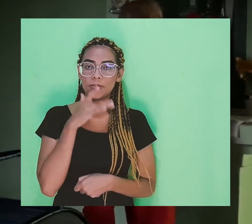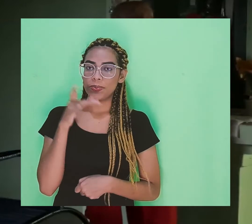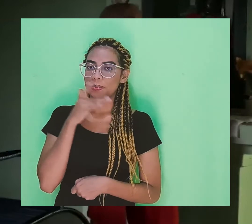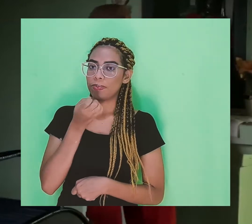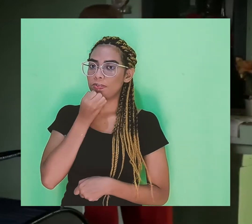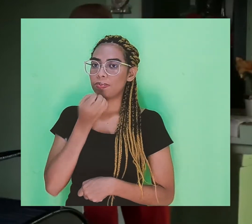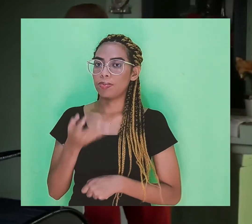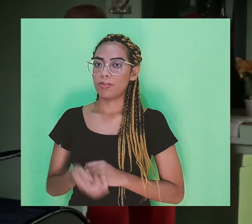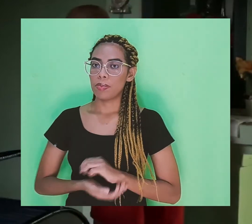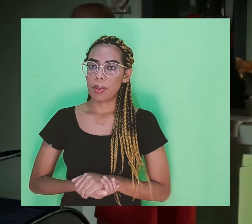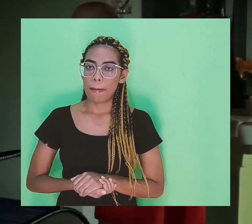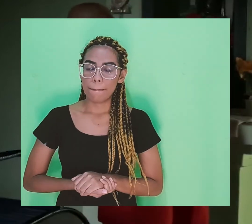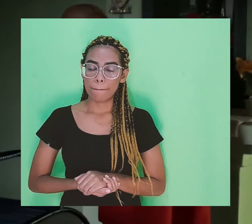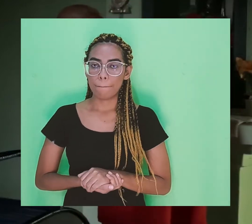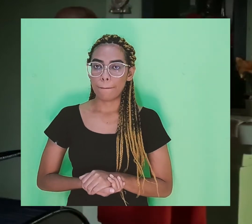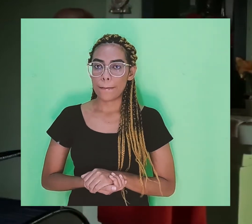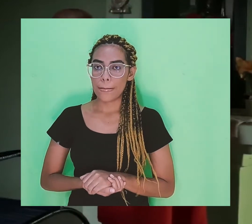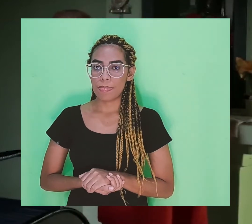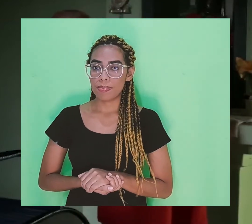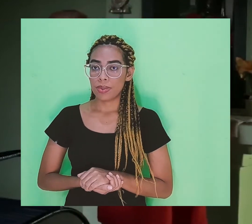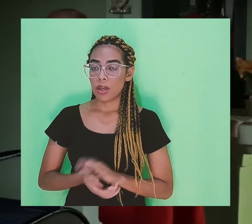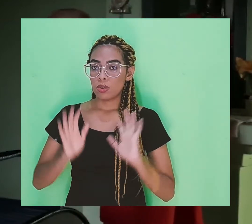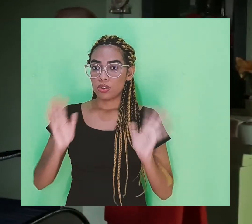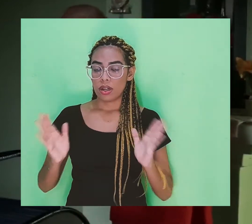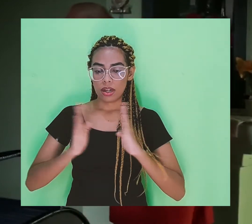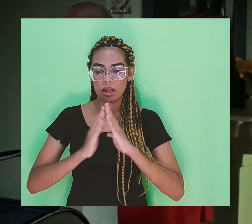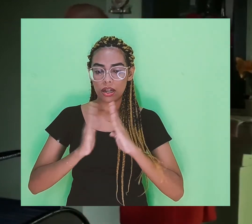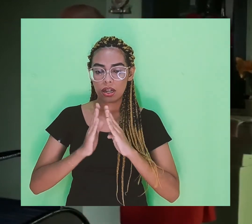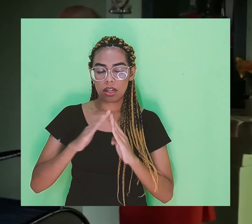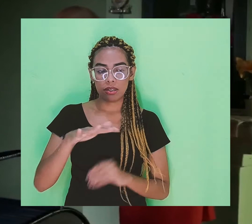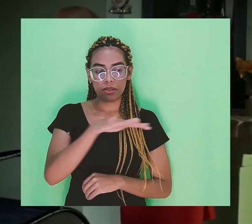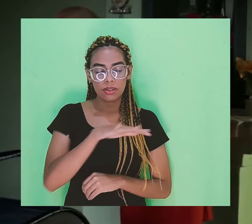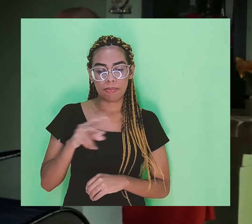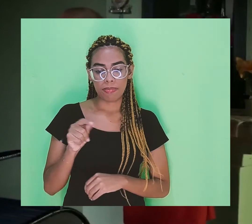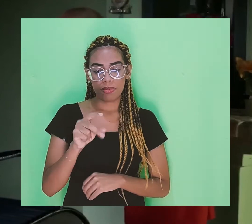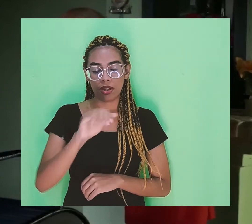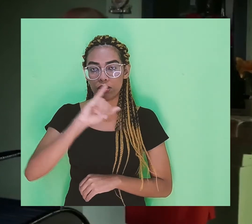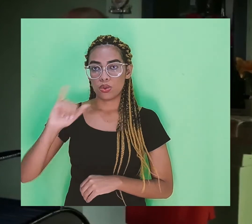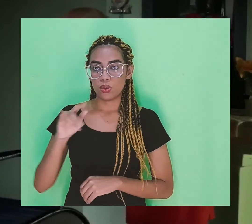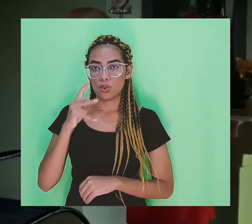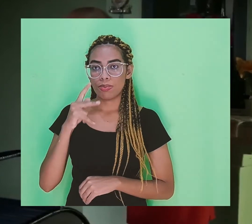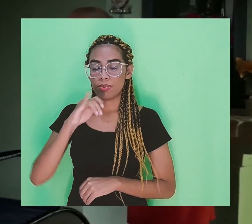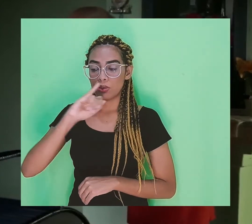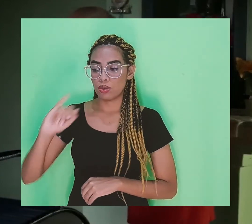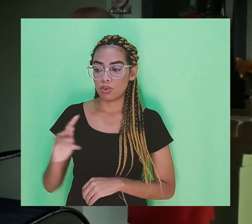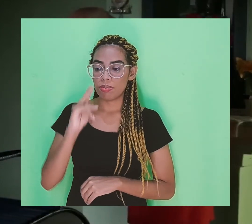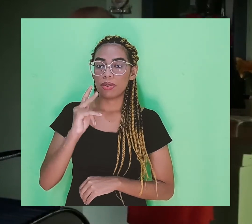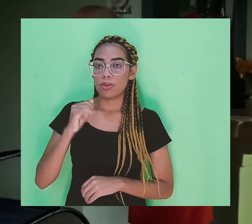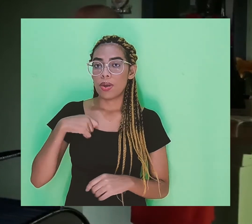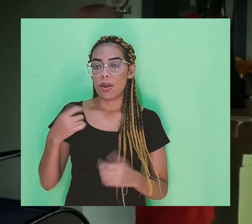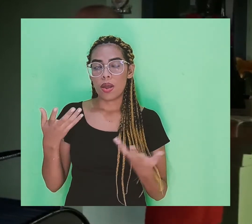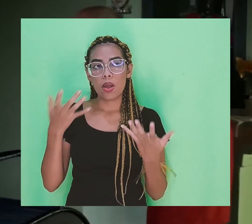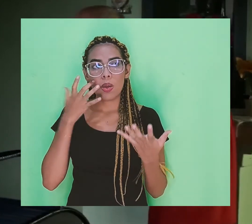Eu tenho muito isso com o João Pessoa, né? Que eu morei muitos anos lá quando era criança e tudo. Então, pra mim, assim, quando eu voltei, eu achava que tudo era